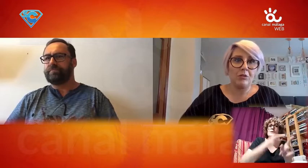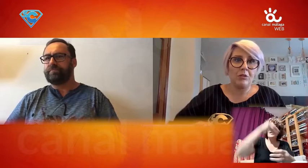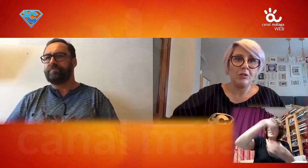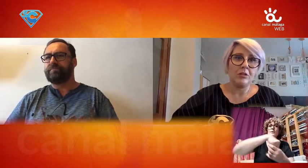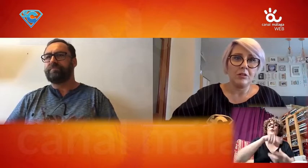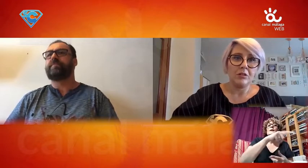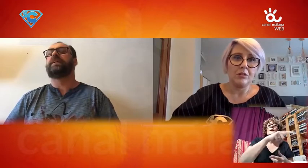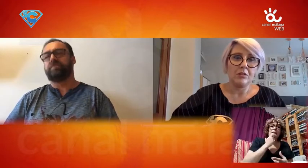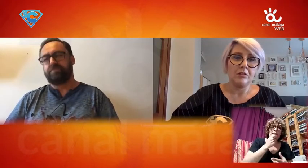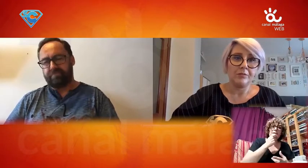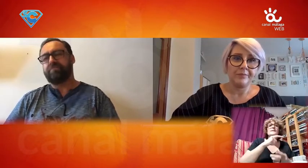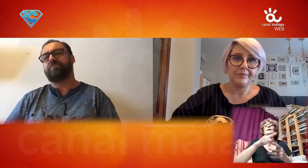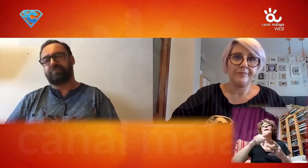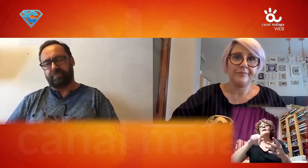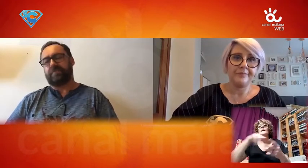bilingüismo.